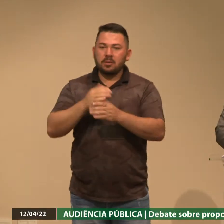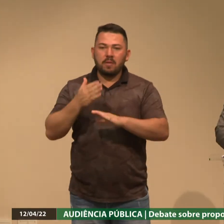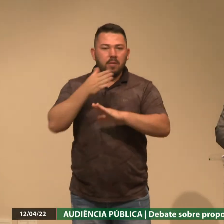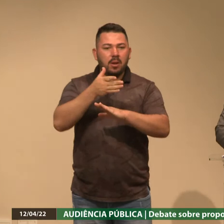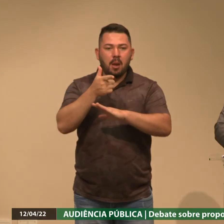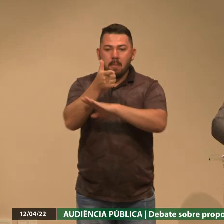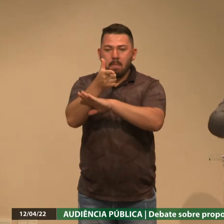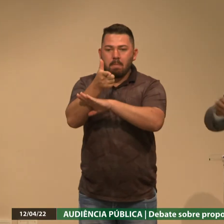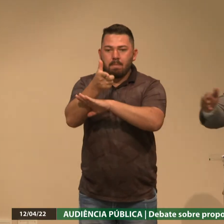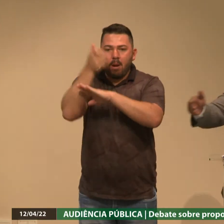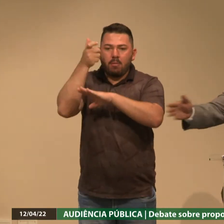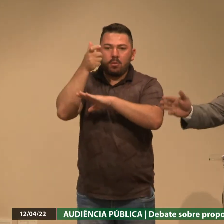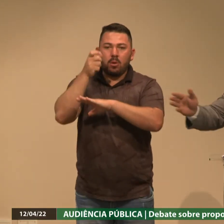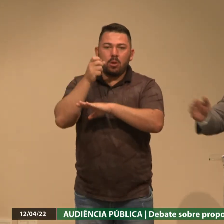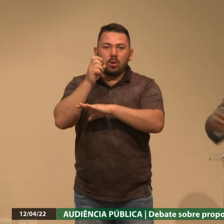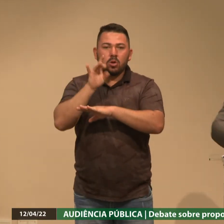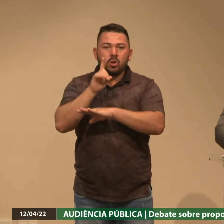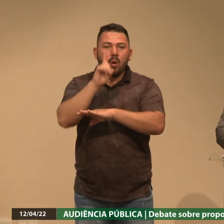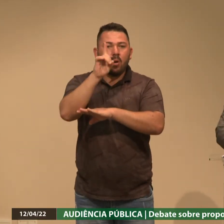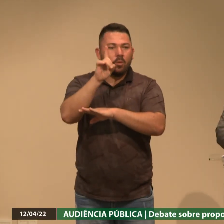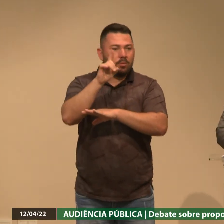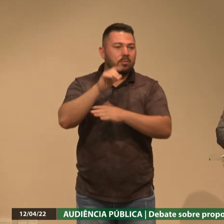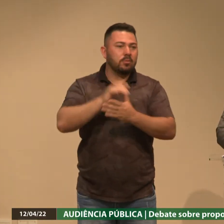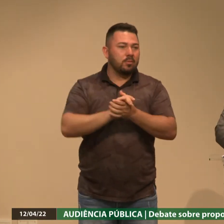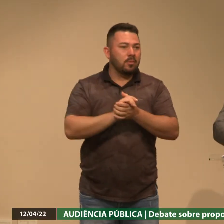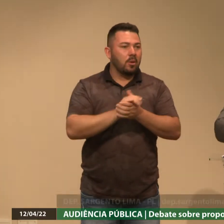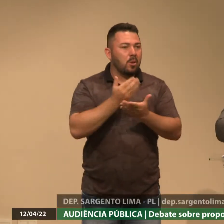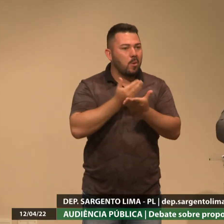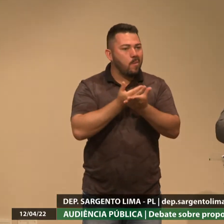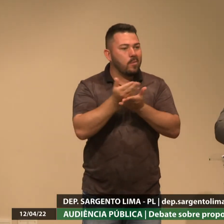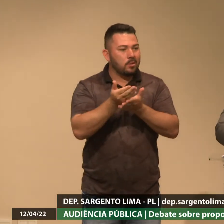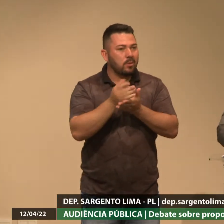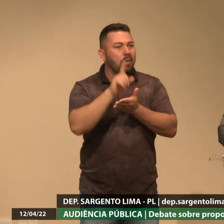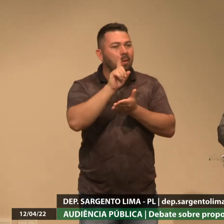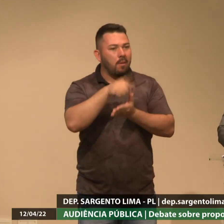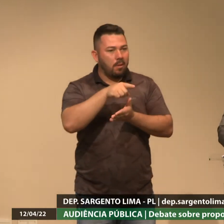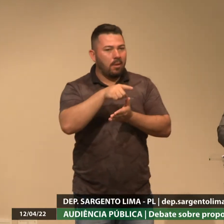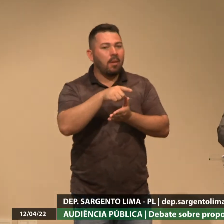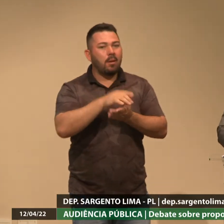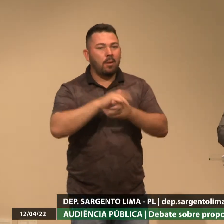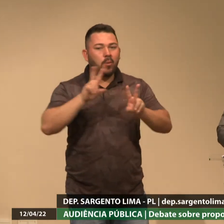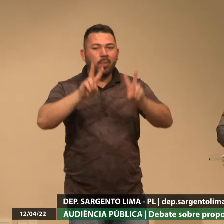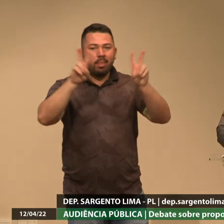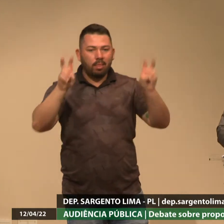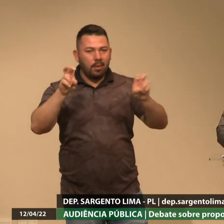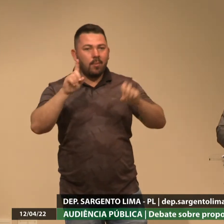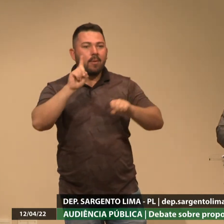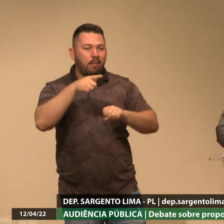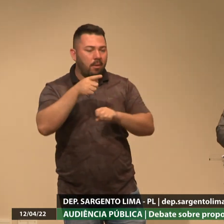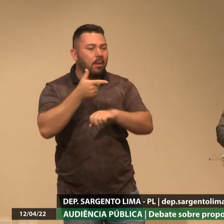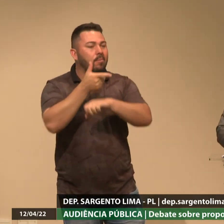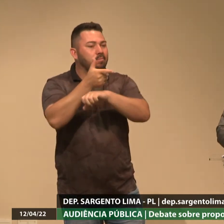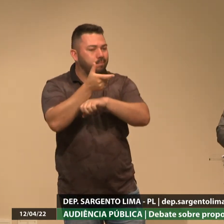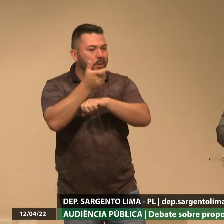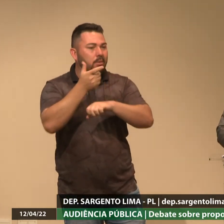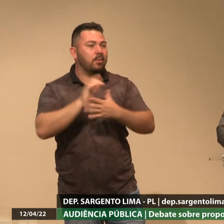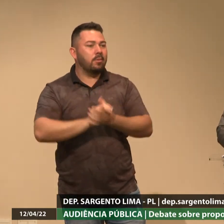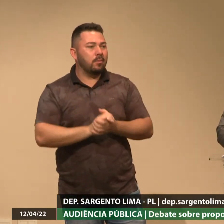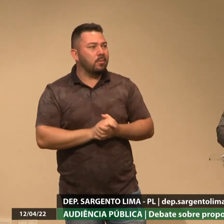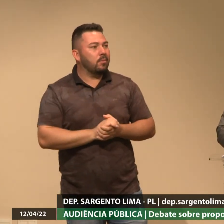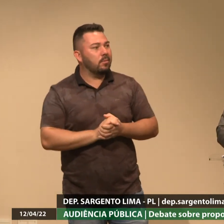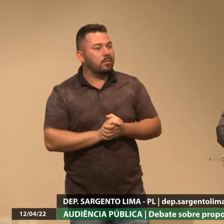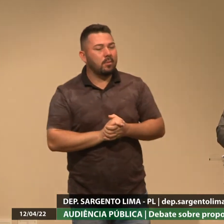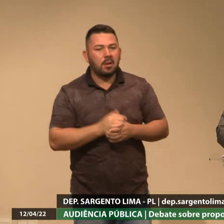único disparo mas toda a temática do casamento dele é a do Tiro é justo com o Estado de Santa